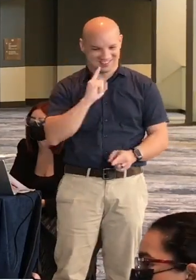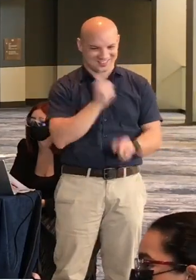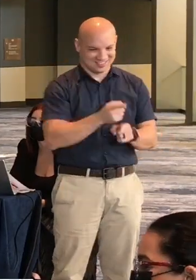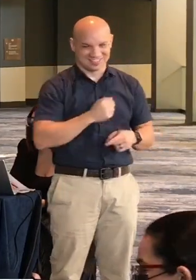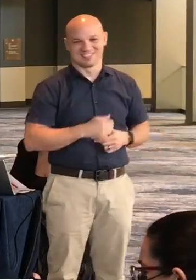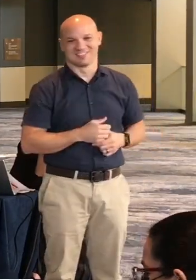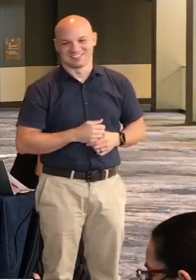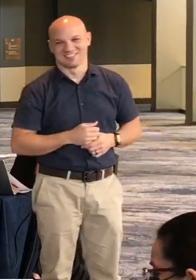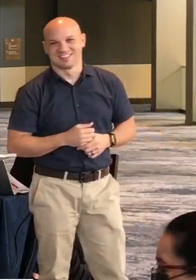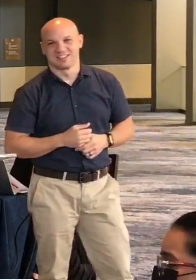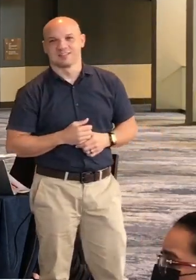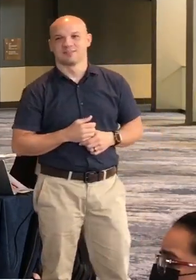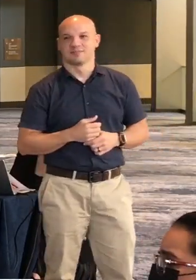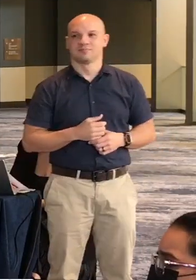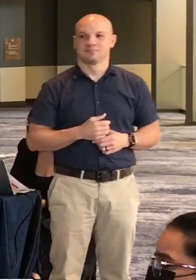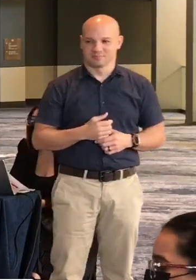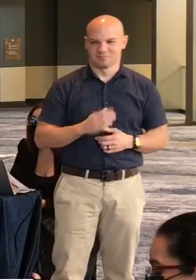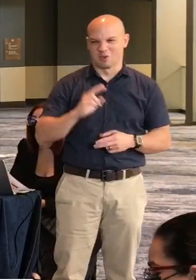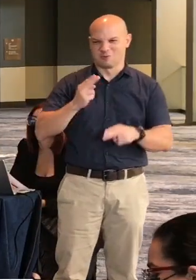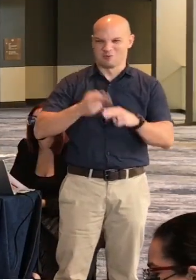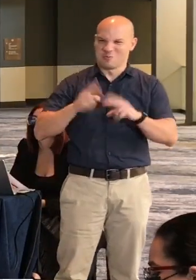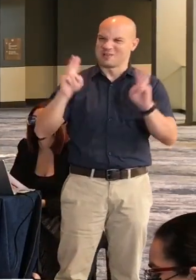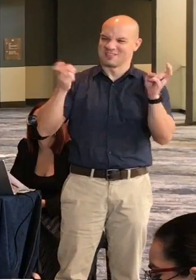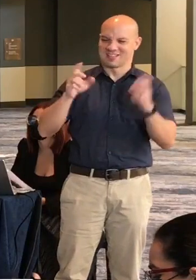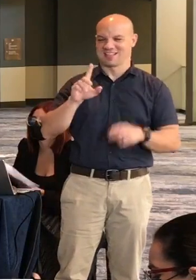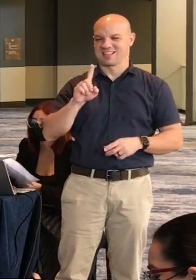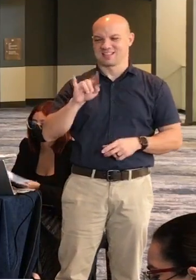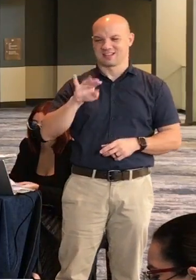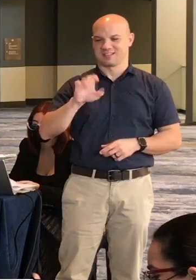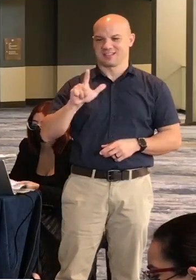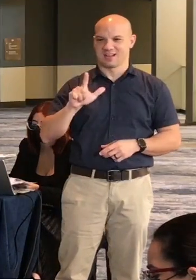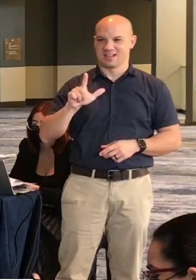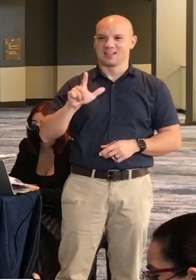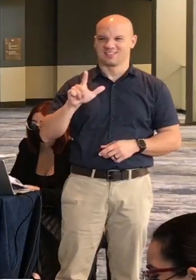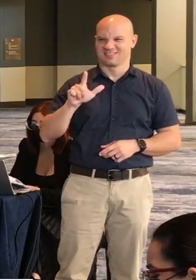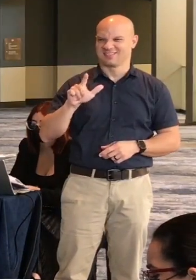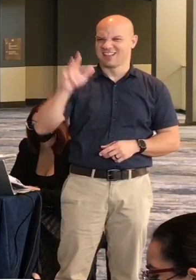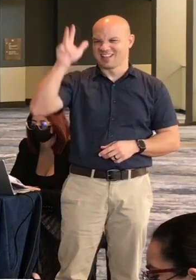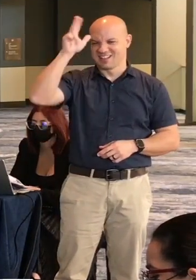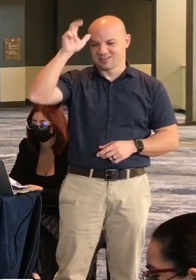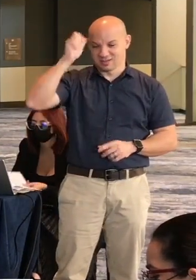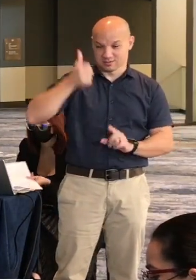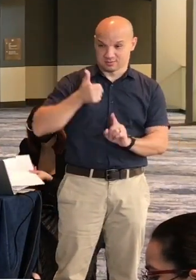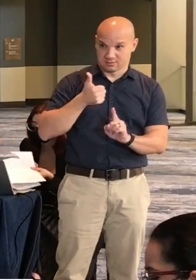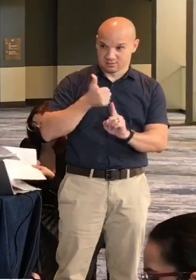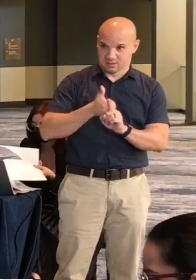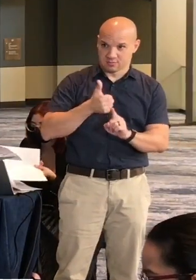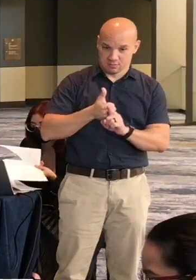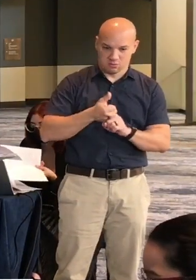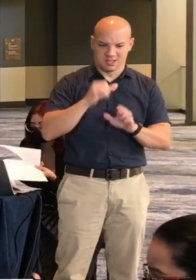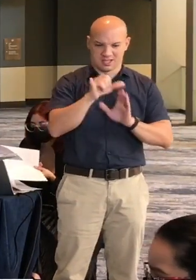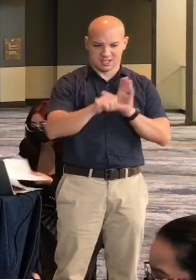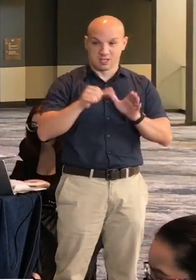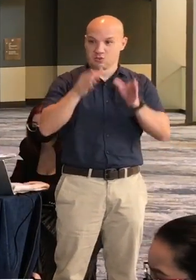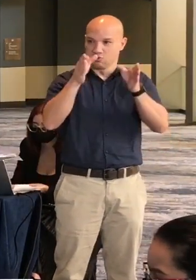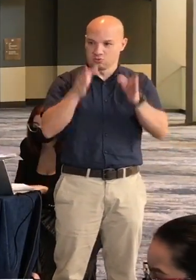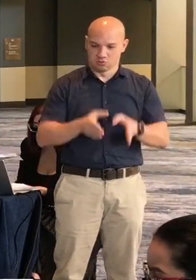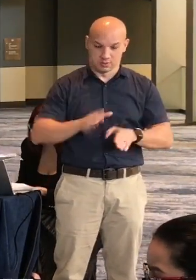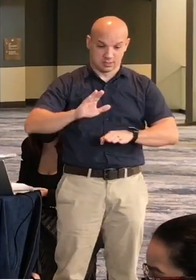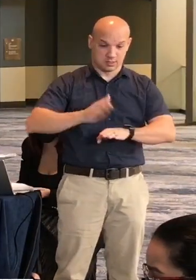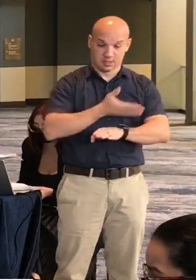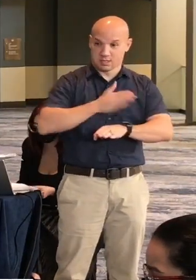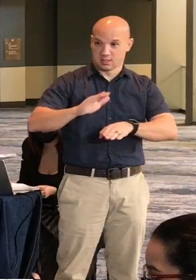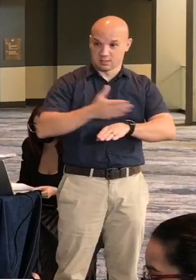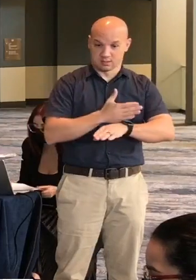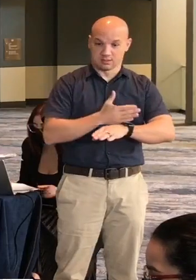Abaunza. Mejor conocido como Daniel el Travieso. Él es un youtuber y cantante puertorriqueño, influencer con